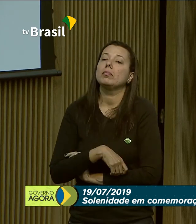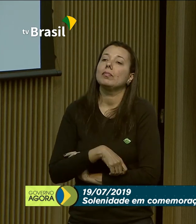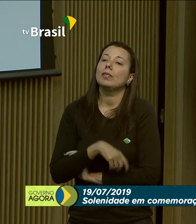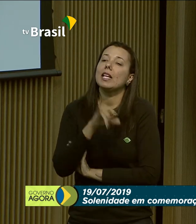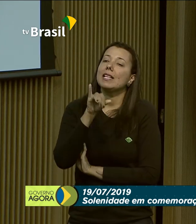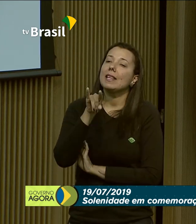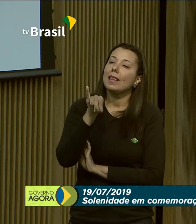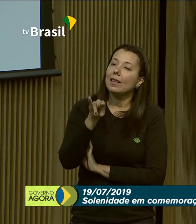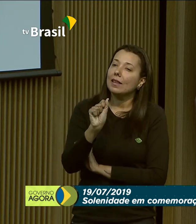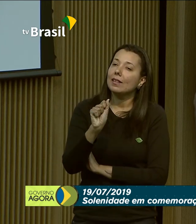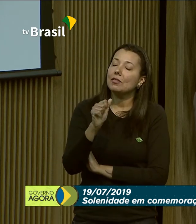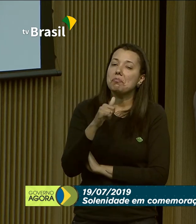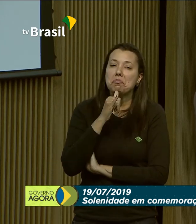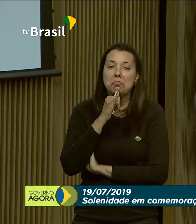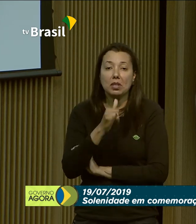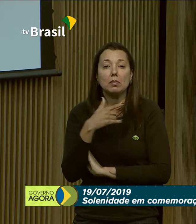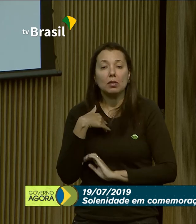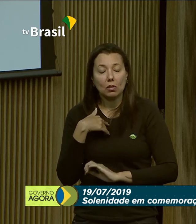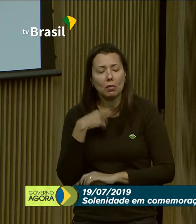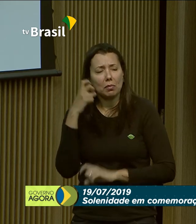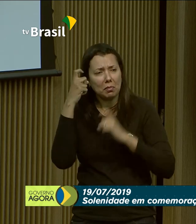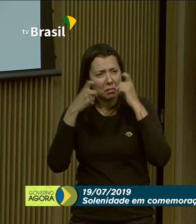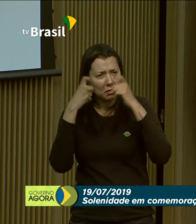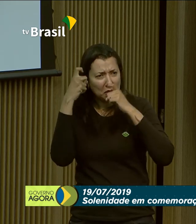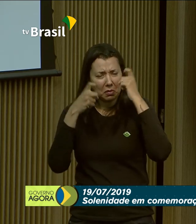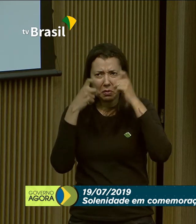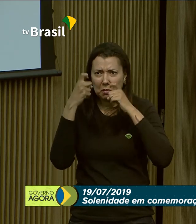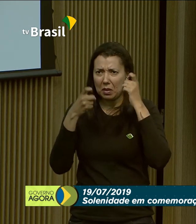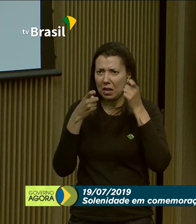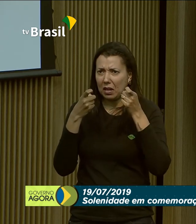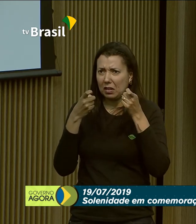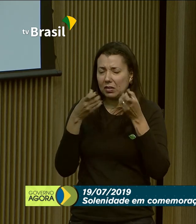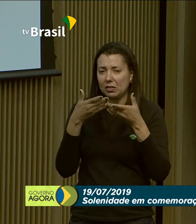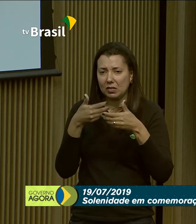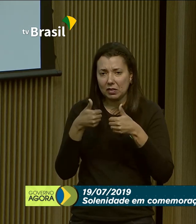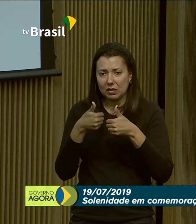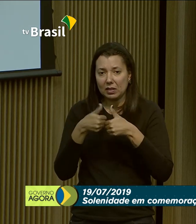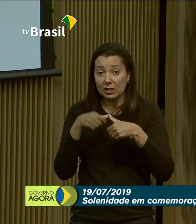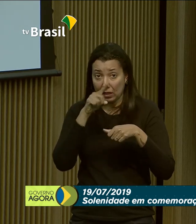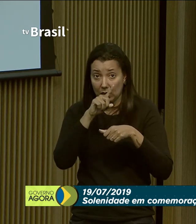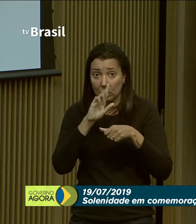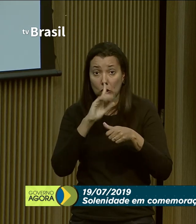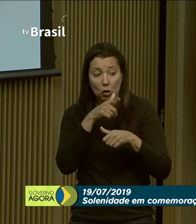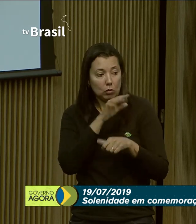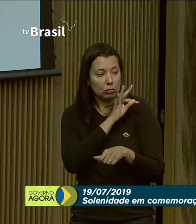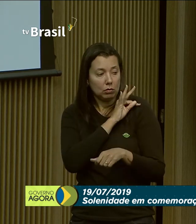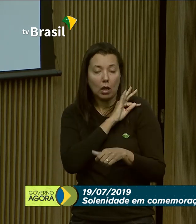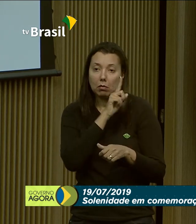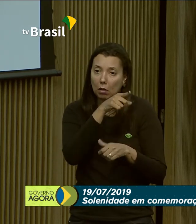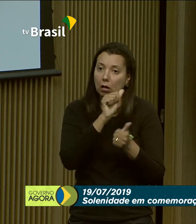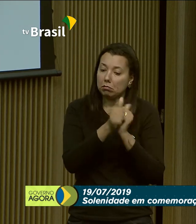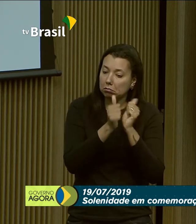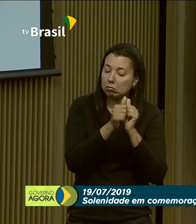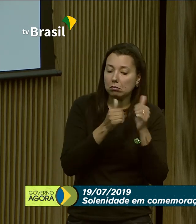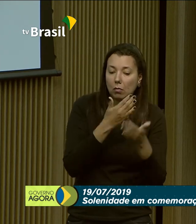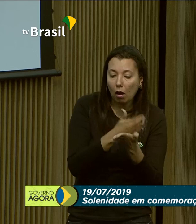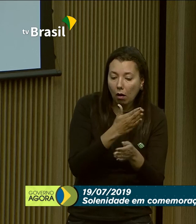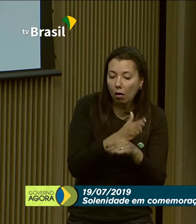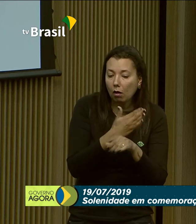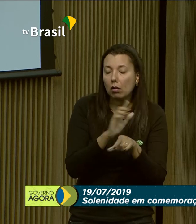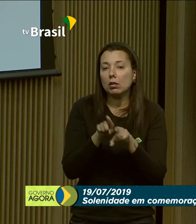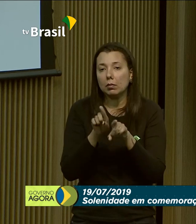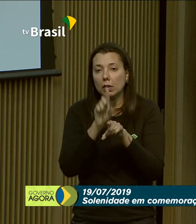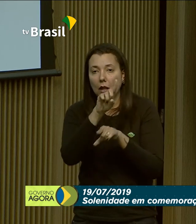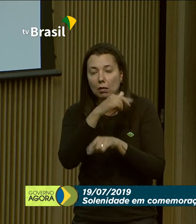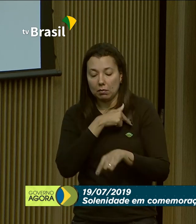é um exemplo. E eu estou preocupado, presidente, que está indo muito o treinador nosso para a China. O Walter tem culpa, um pouco de culpa